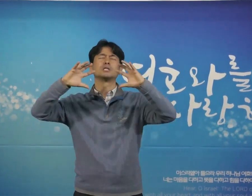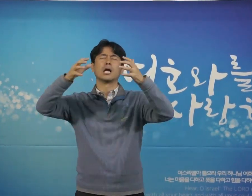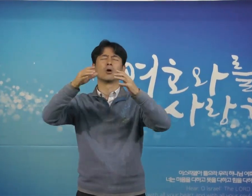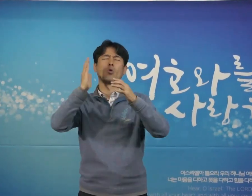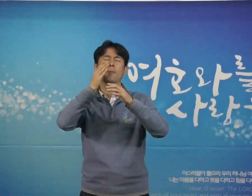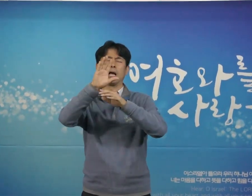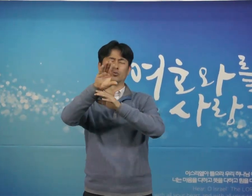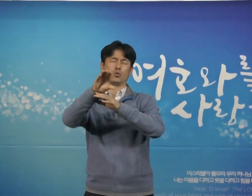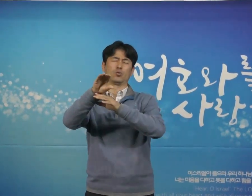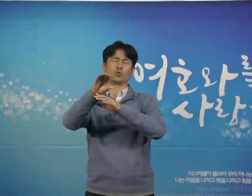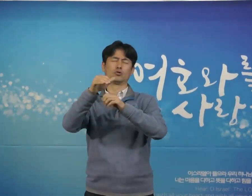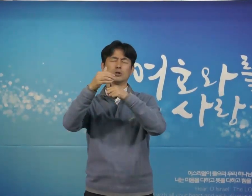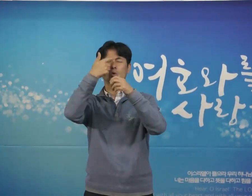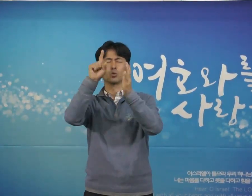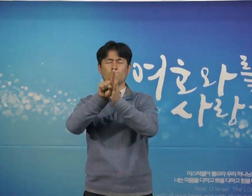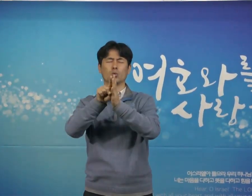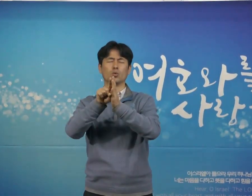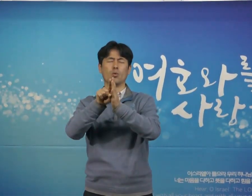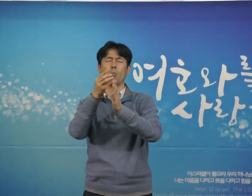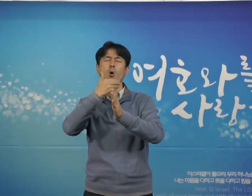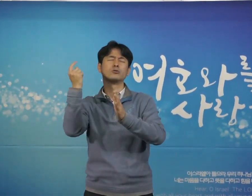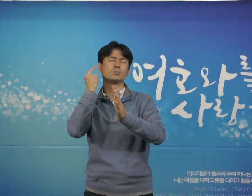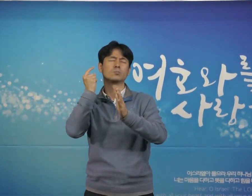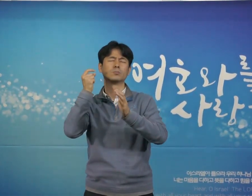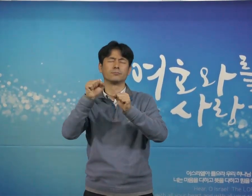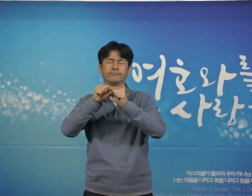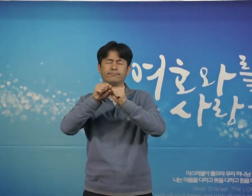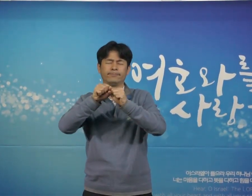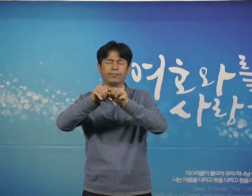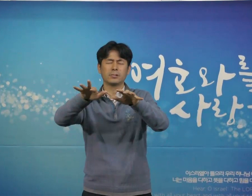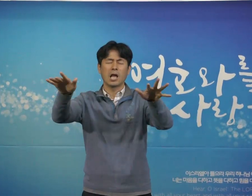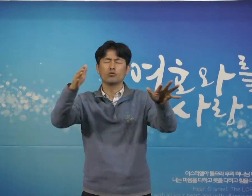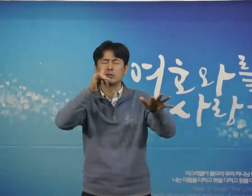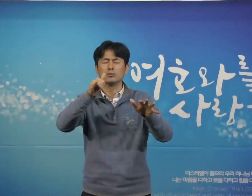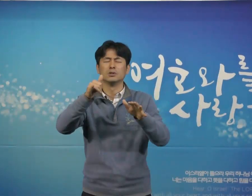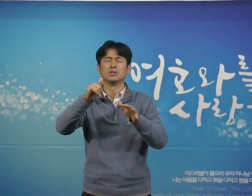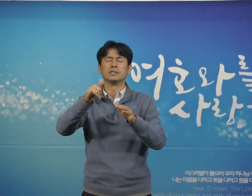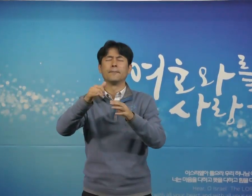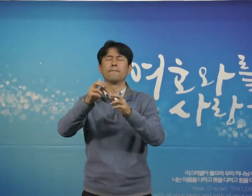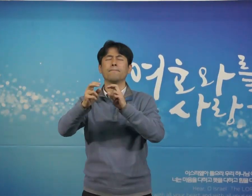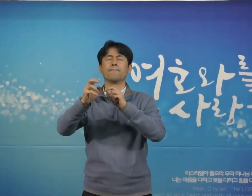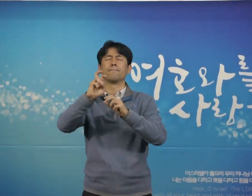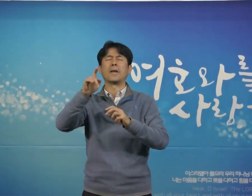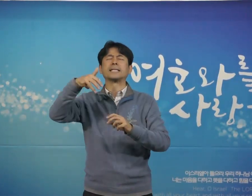방송을 국제 농인 방송을 통해서 복음을 세계에 전파할 수 있는